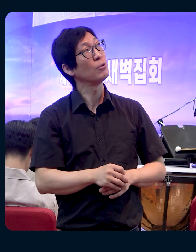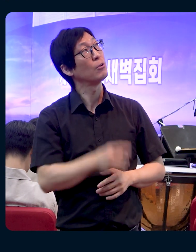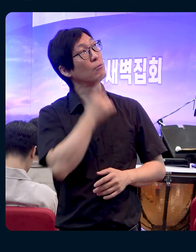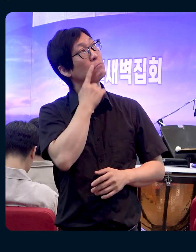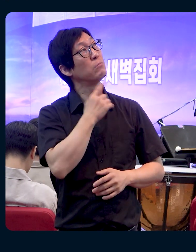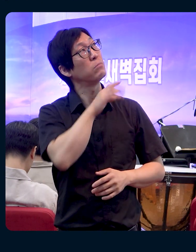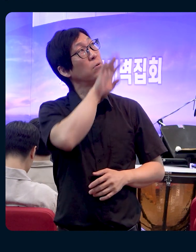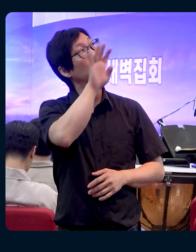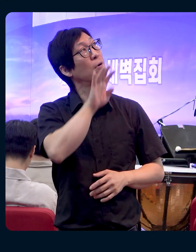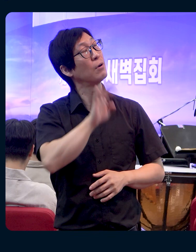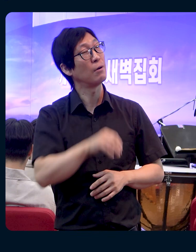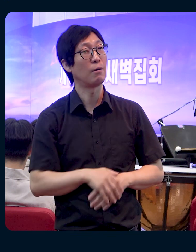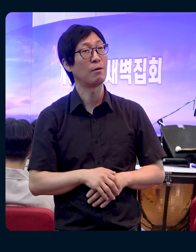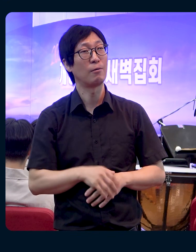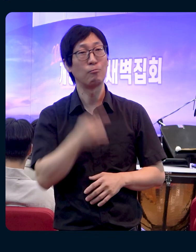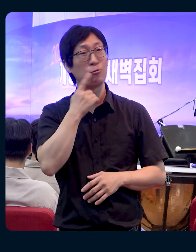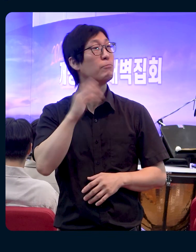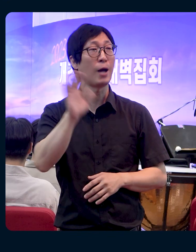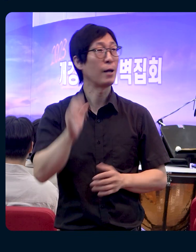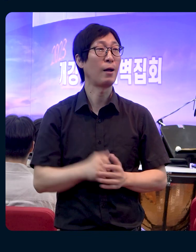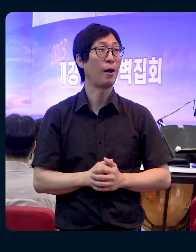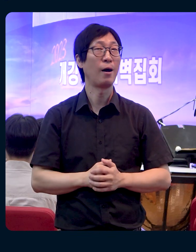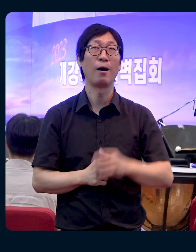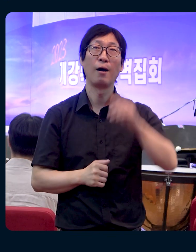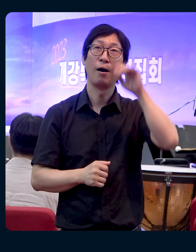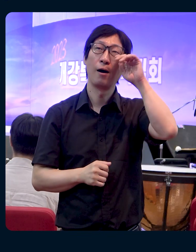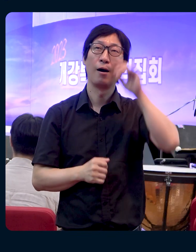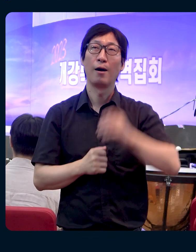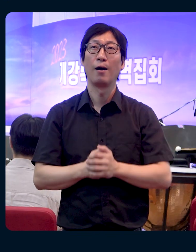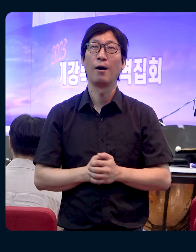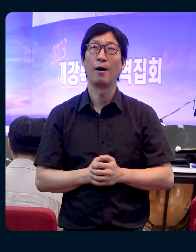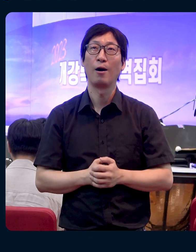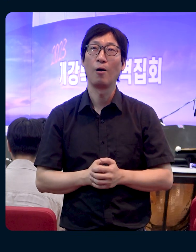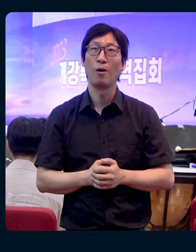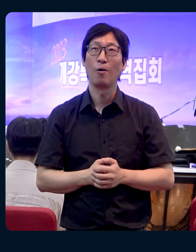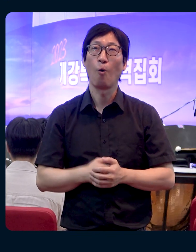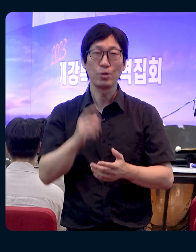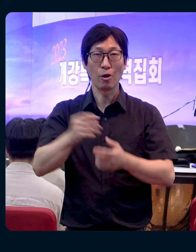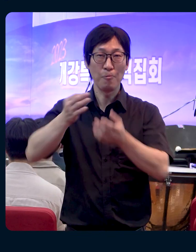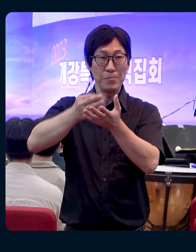그게 무슨 차이? 개털 모자면 어때? 모피야, 모피.